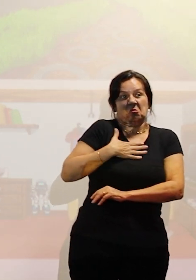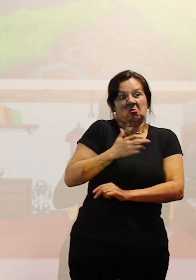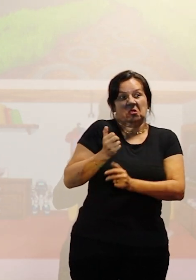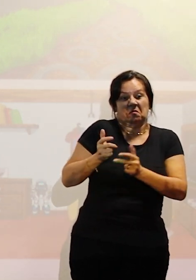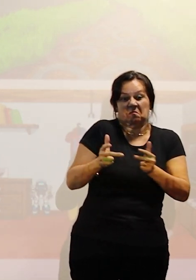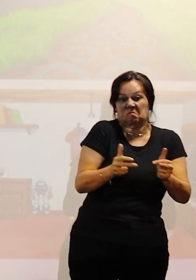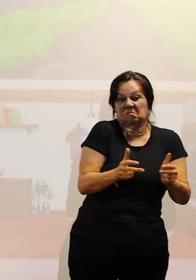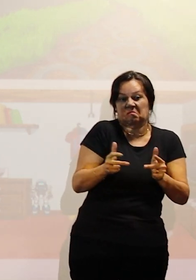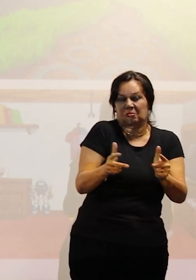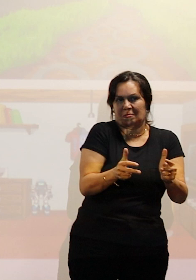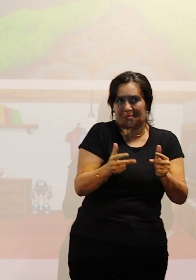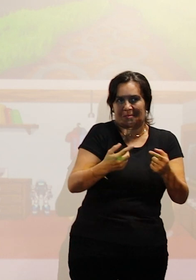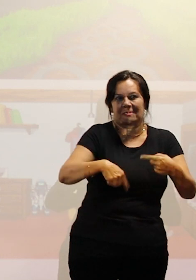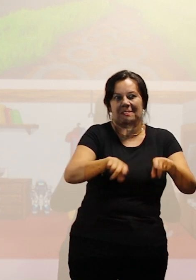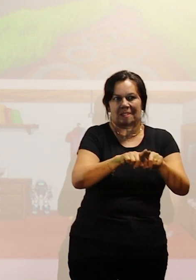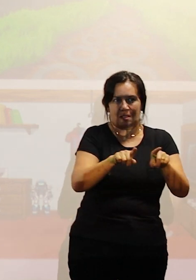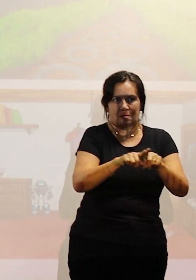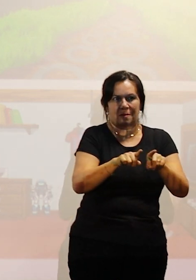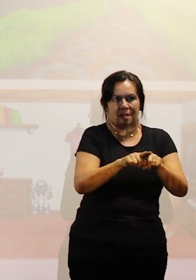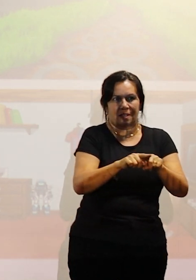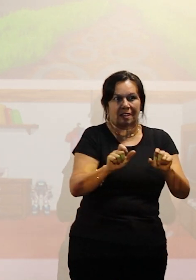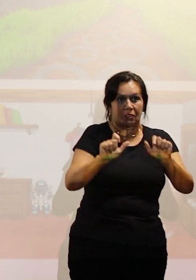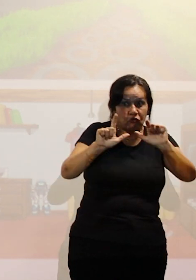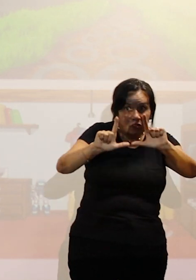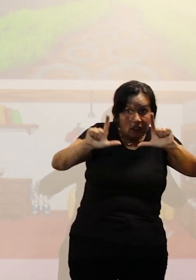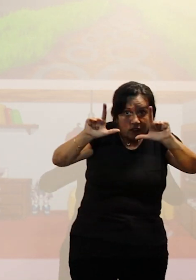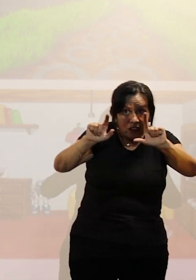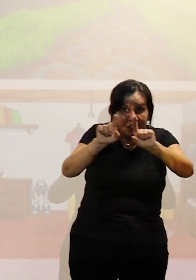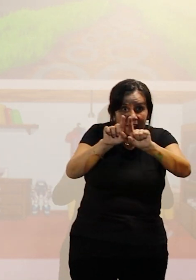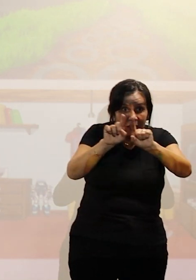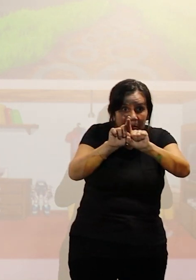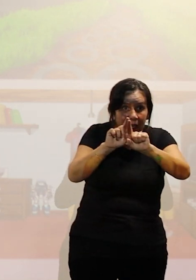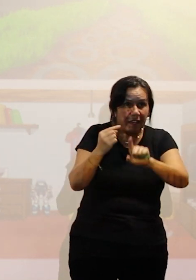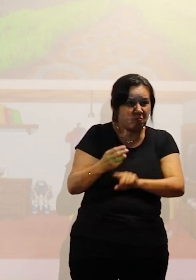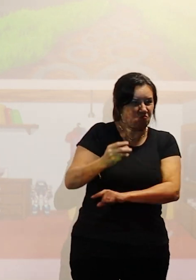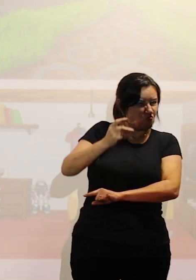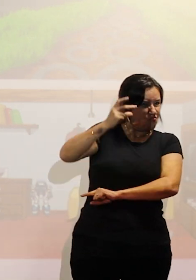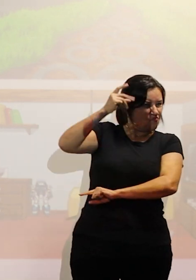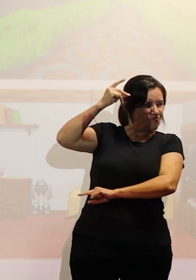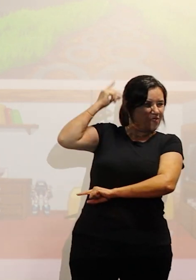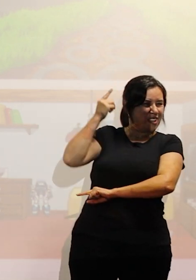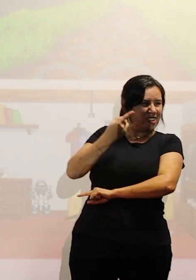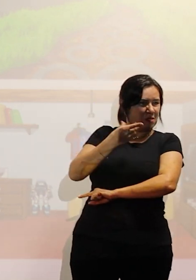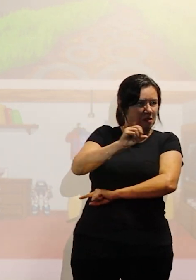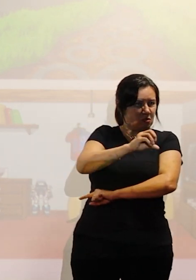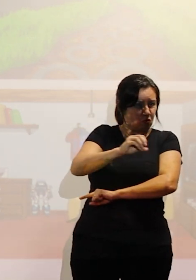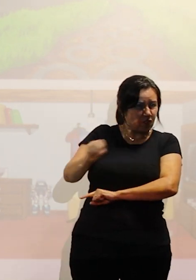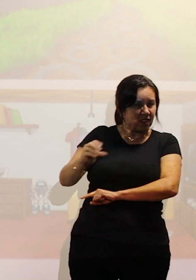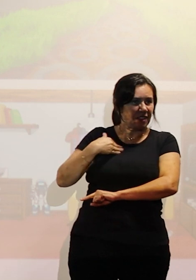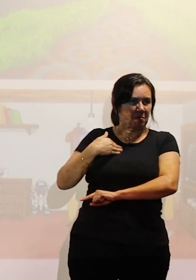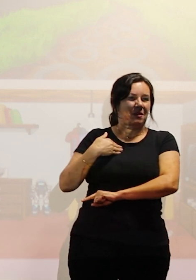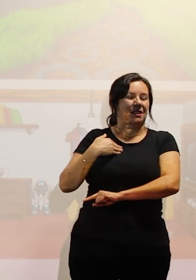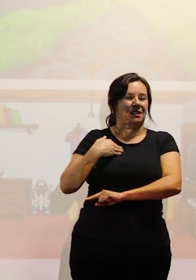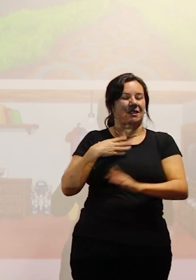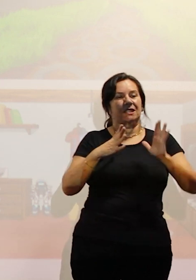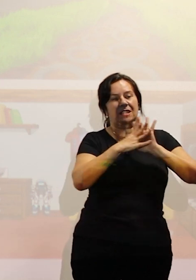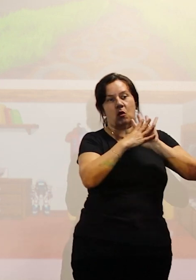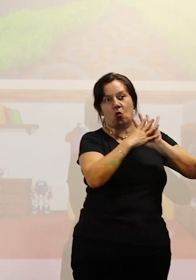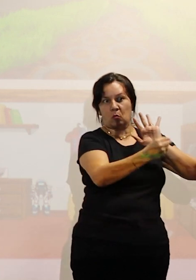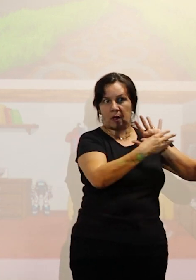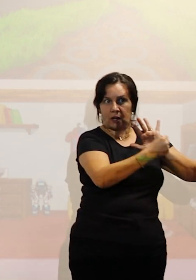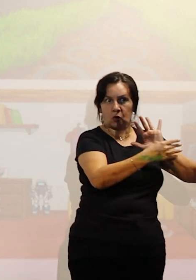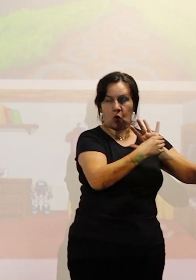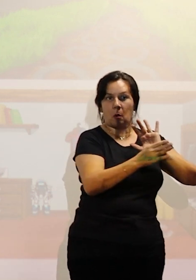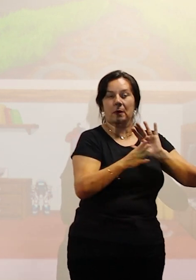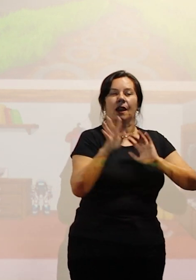videogame também, de televisão, e também nos anos 90. Então, a gente tem algumas referências muito legais dos anos 90 no quarto do